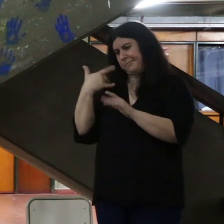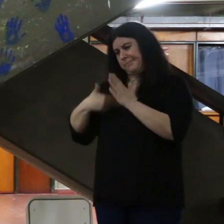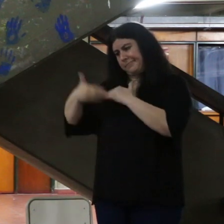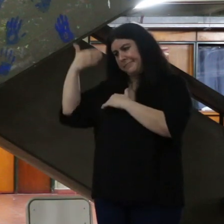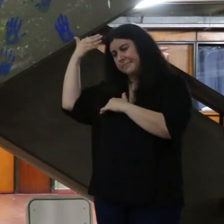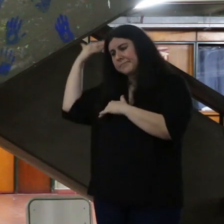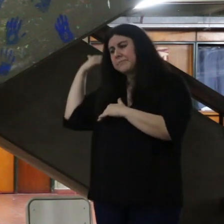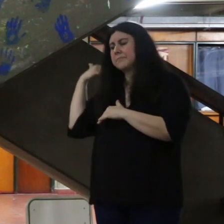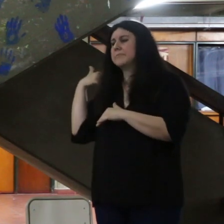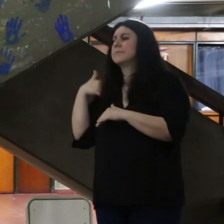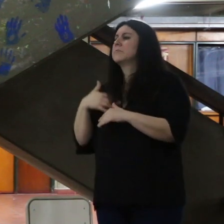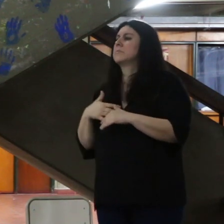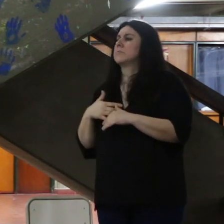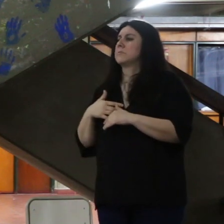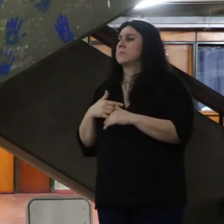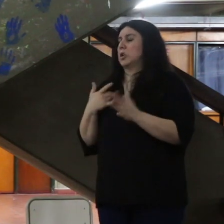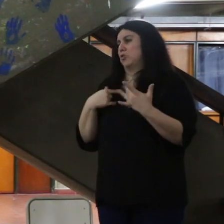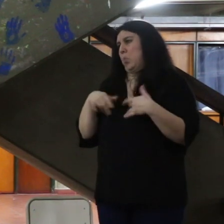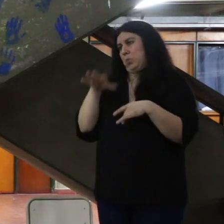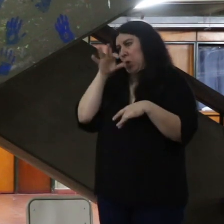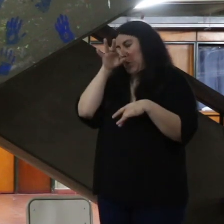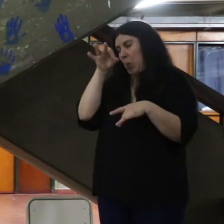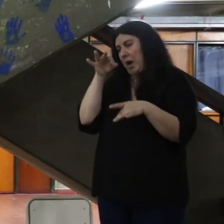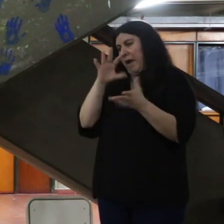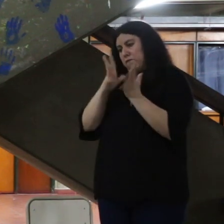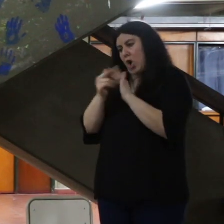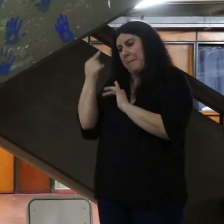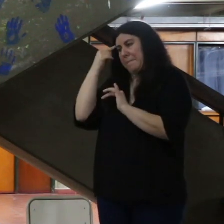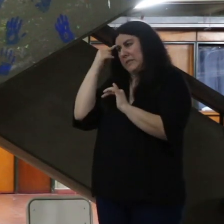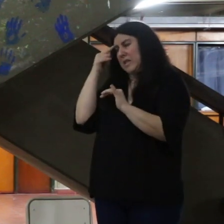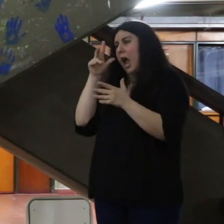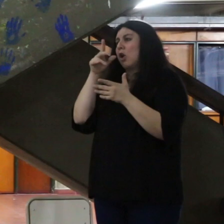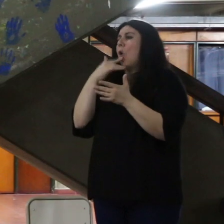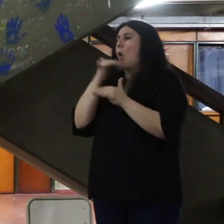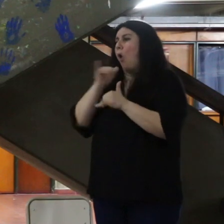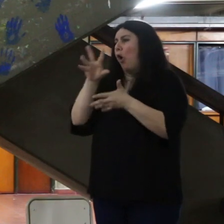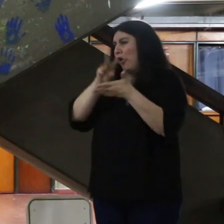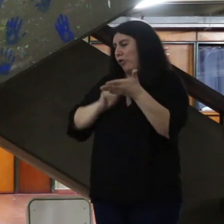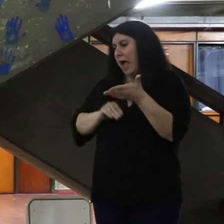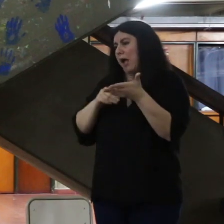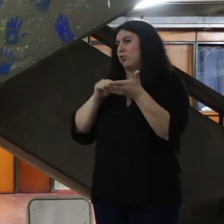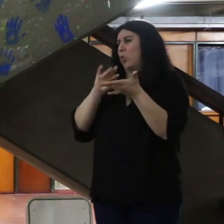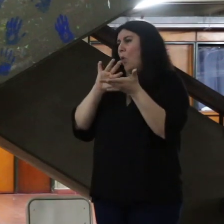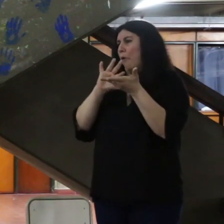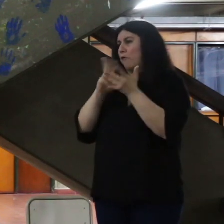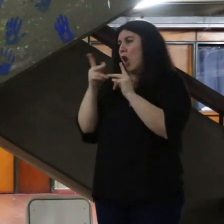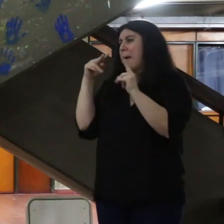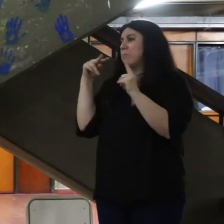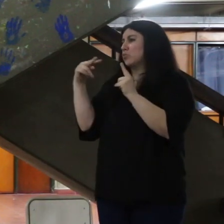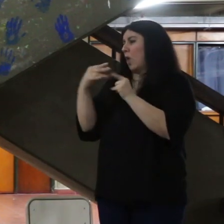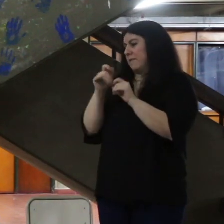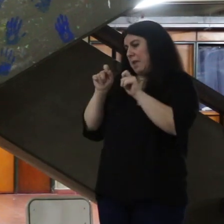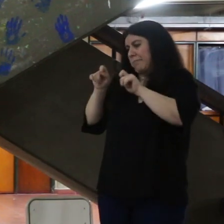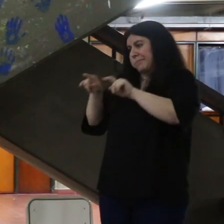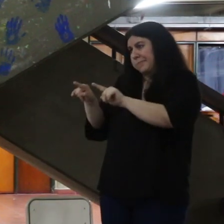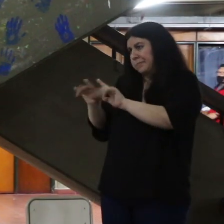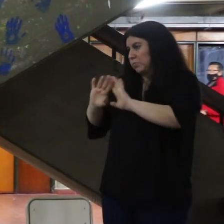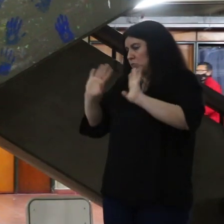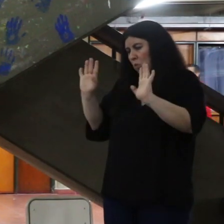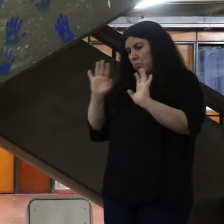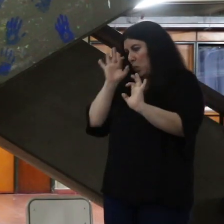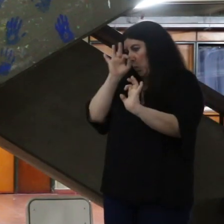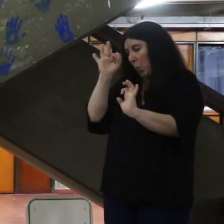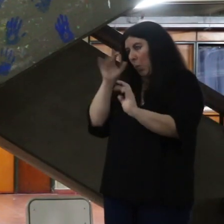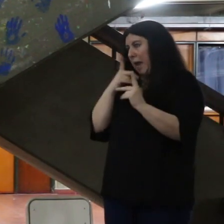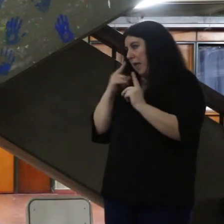no pongo nunca en discusión sus datos, su mirada, digo, por su rigurosidad,